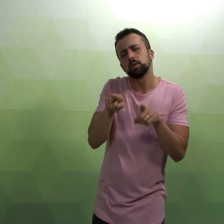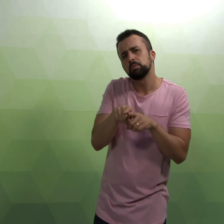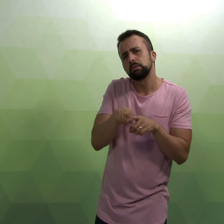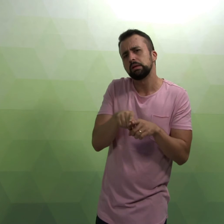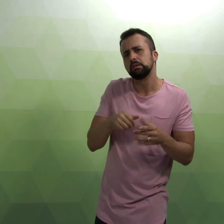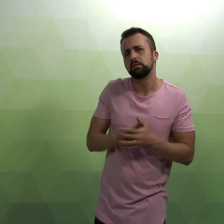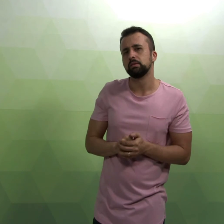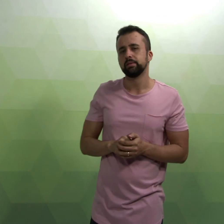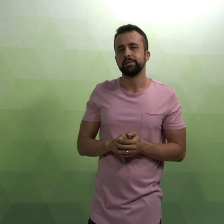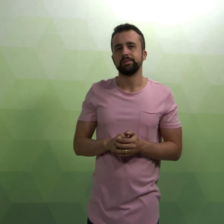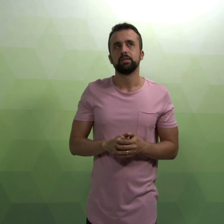Outro detalhe,